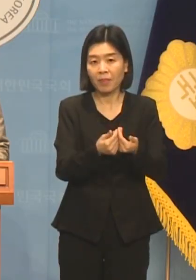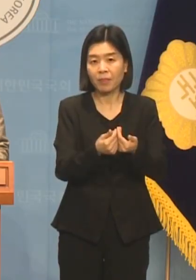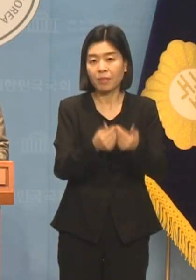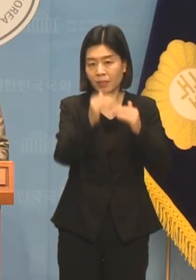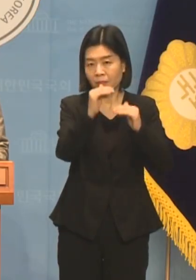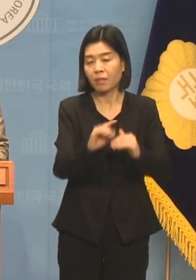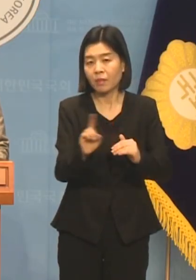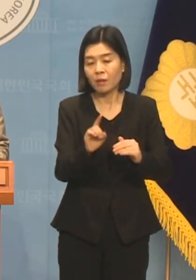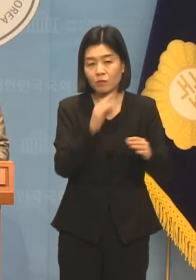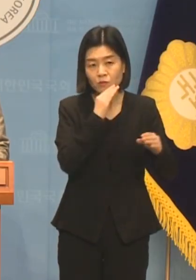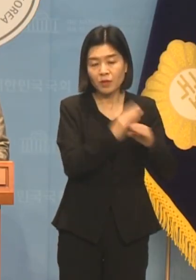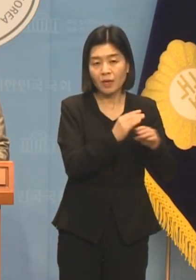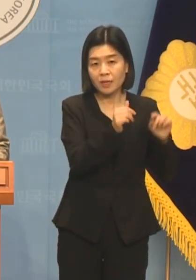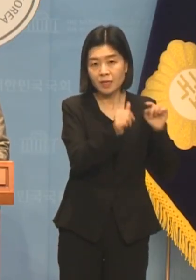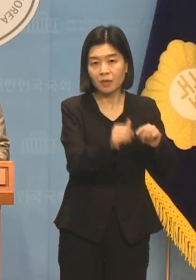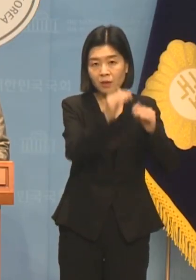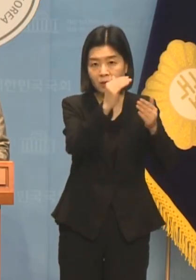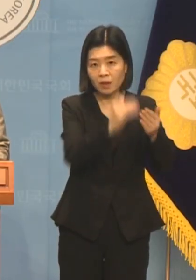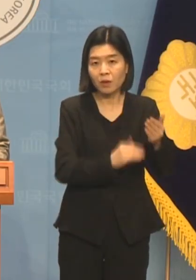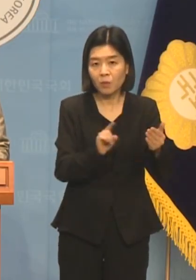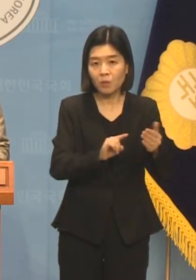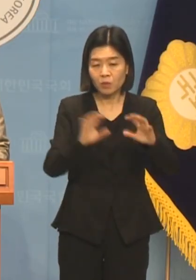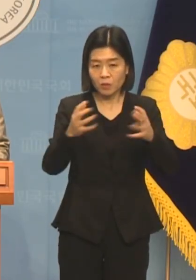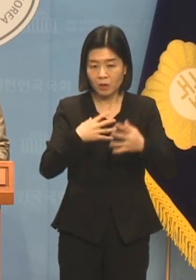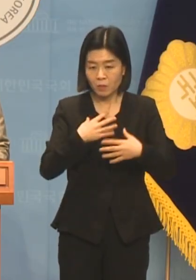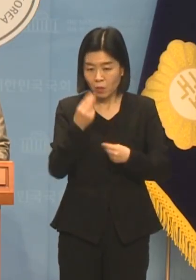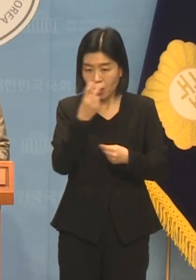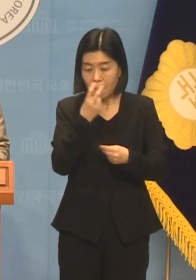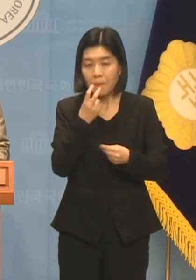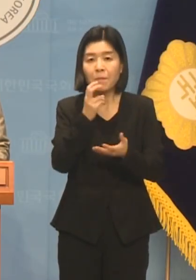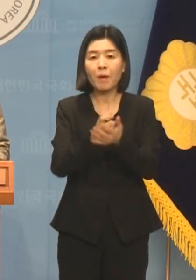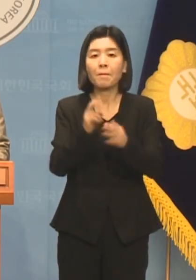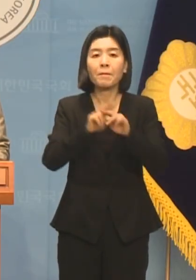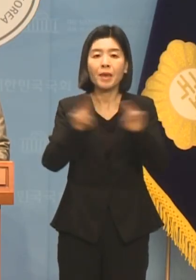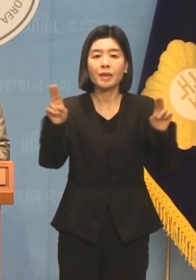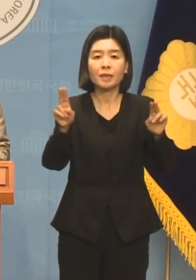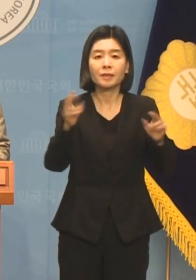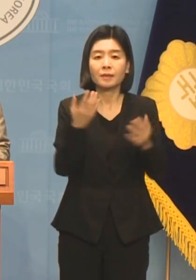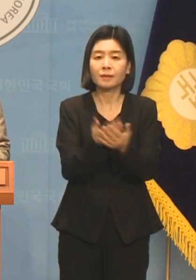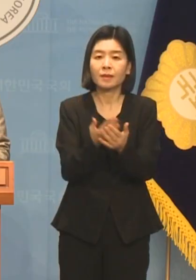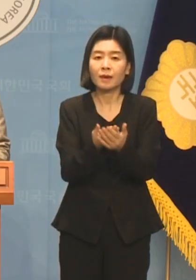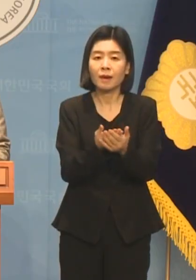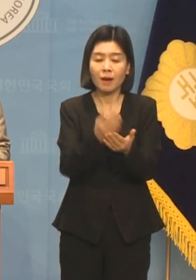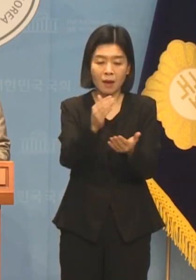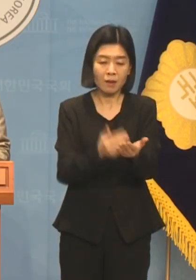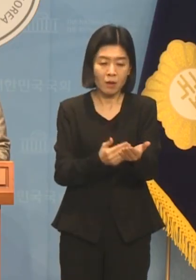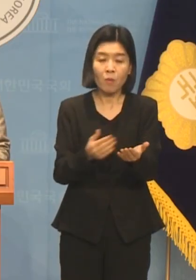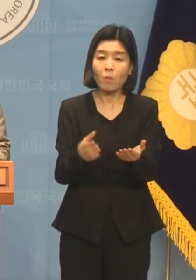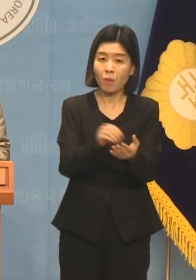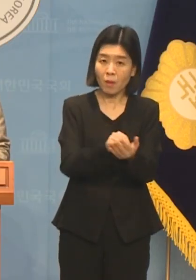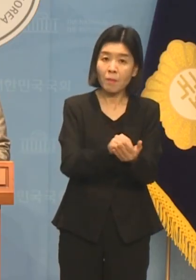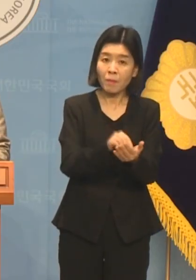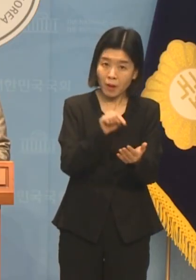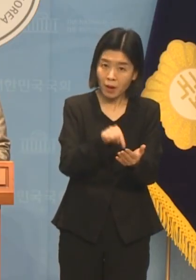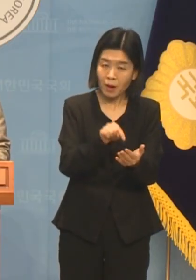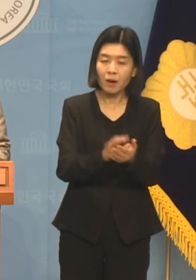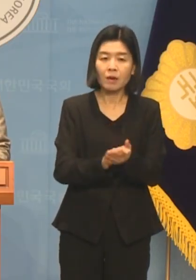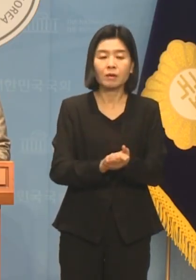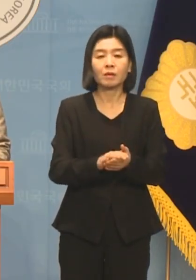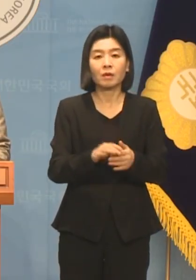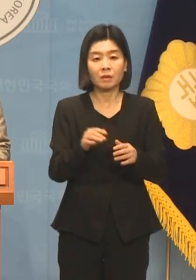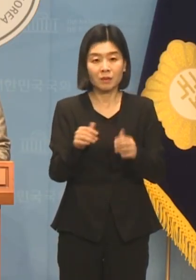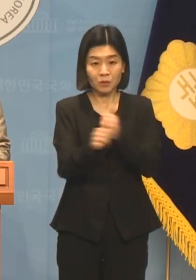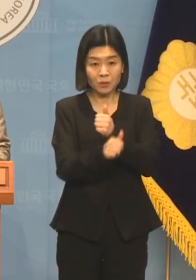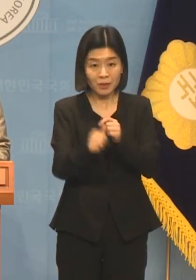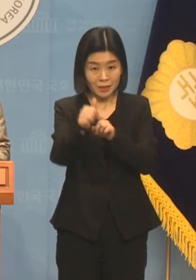지령문을 보면은 국가보안법 폐지 요구 내용이 담겨 있는데 공교롭게도 주재준 위원장은